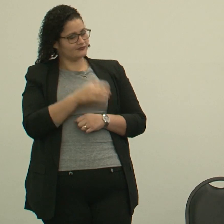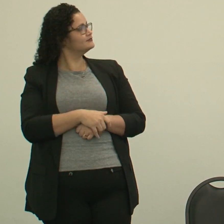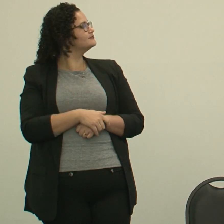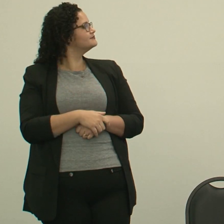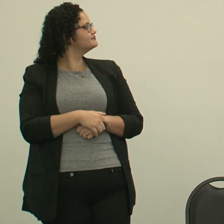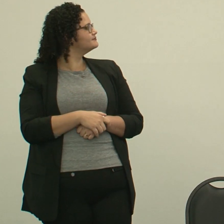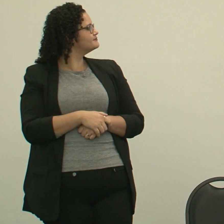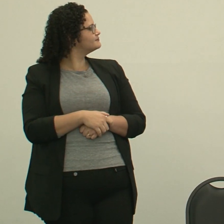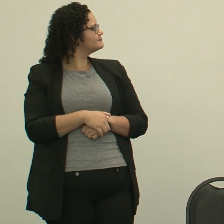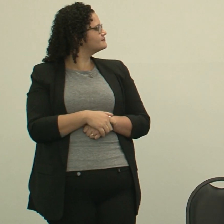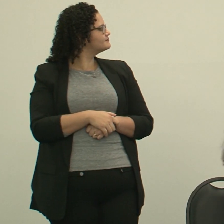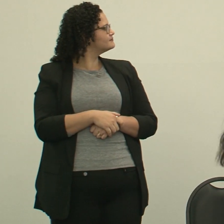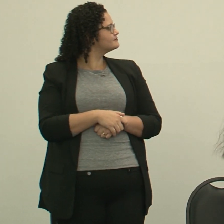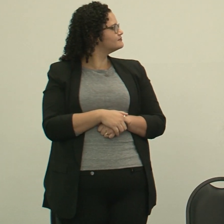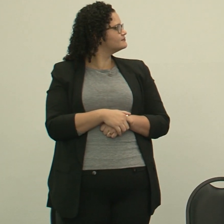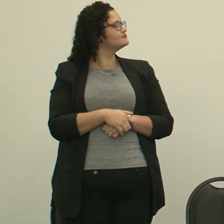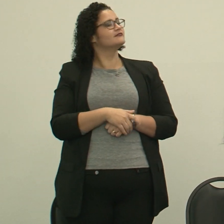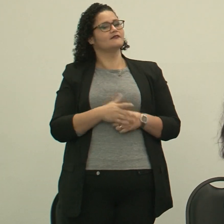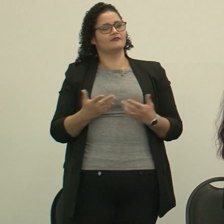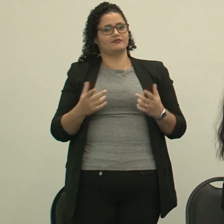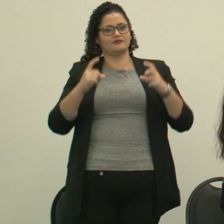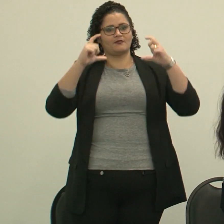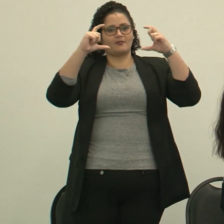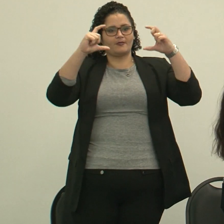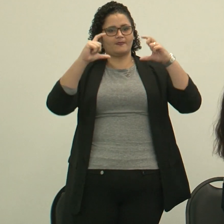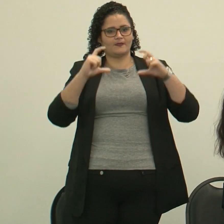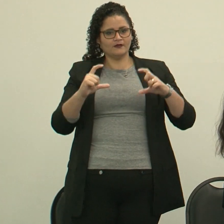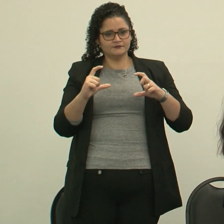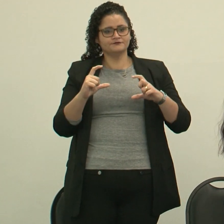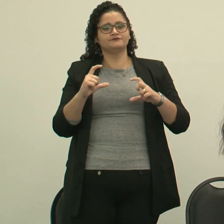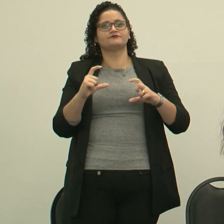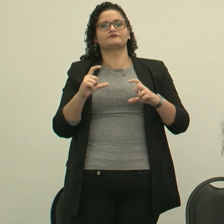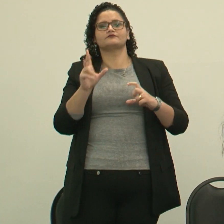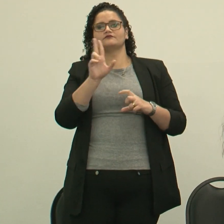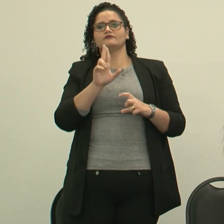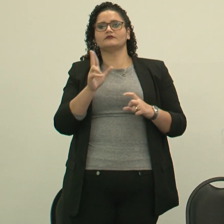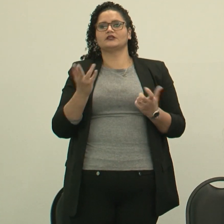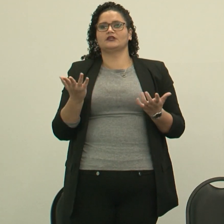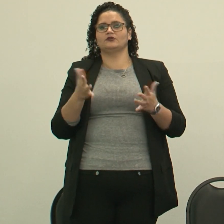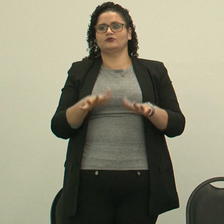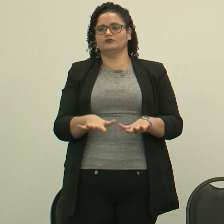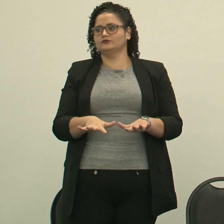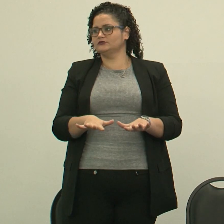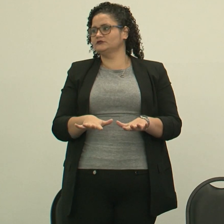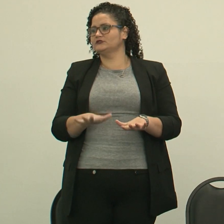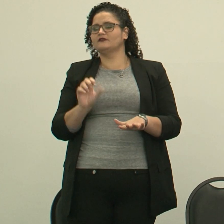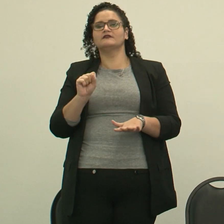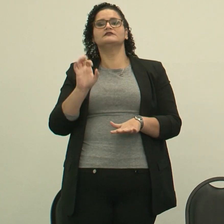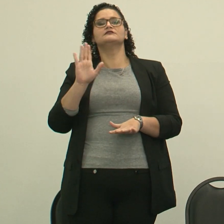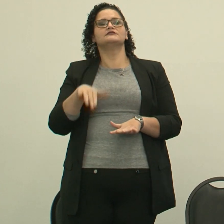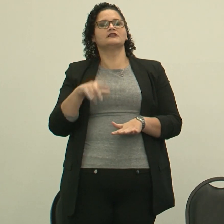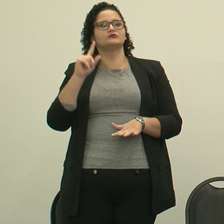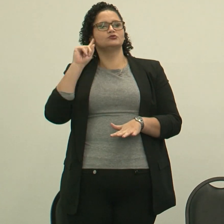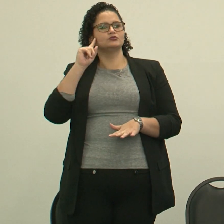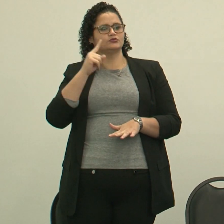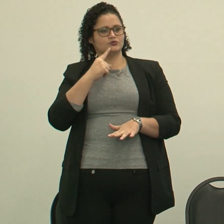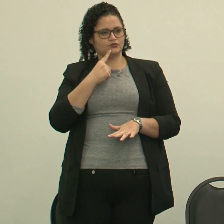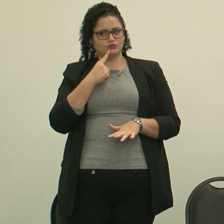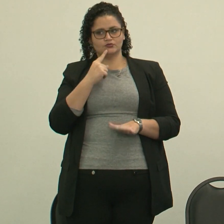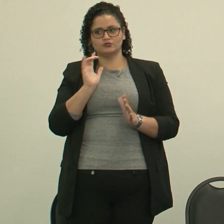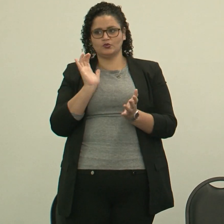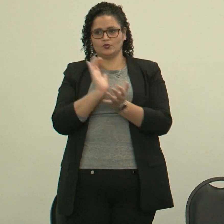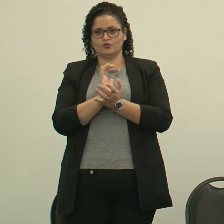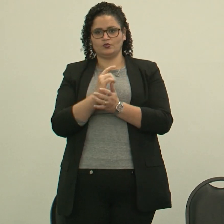Então, agora estamos diante de duas tirinhas que seriam trabalhadas numa escola inclusiva sem surdos. E aí o grupo